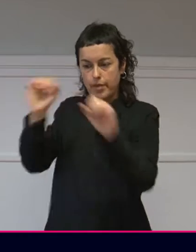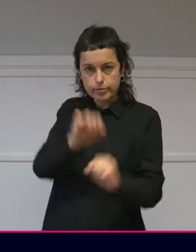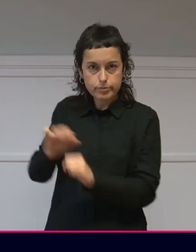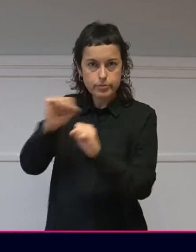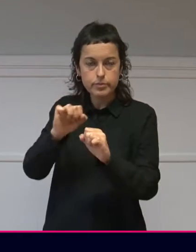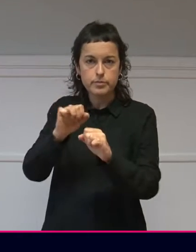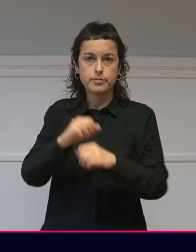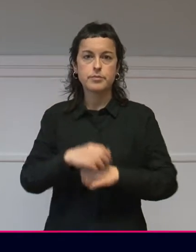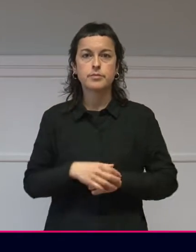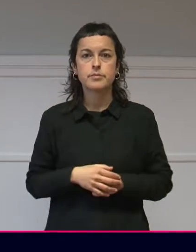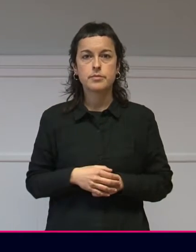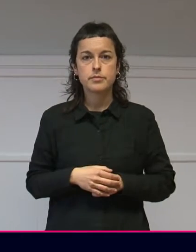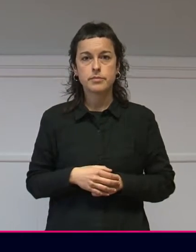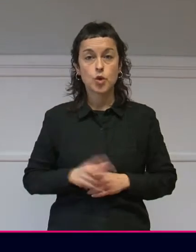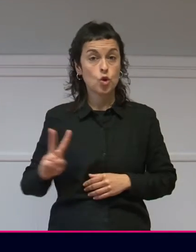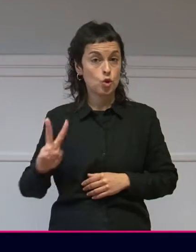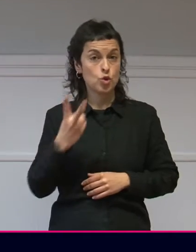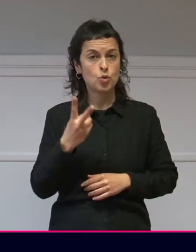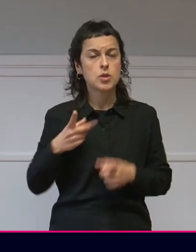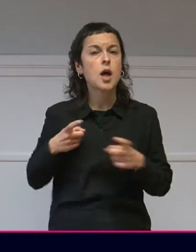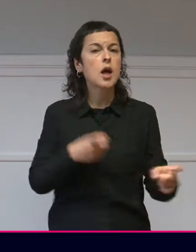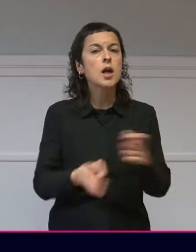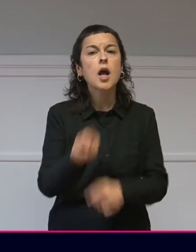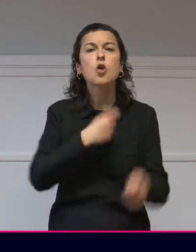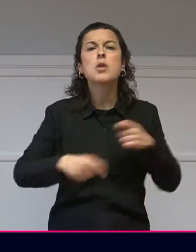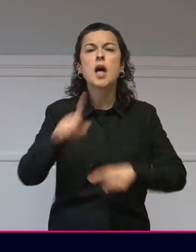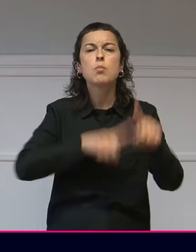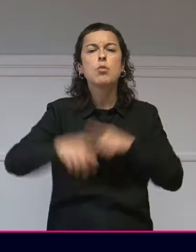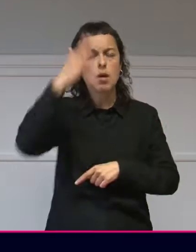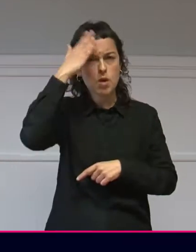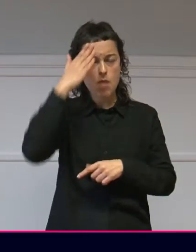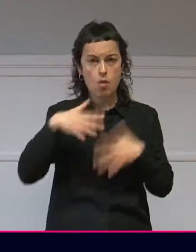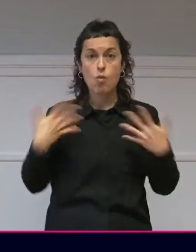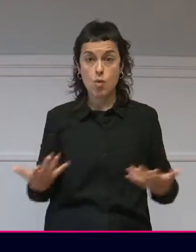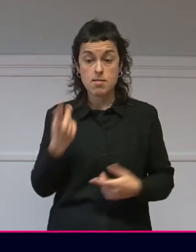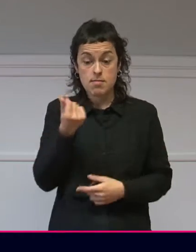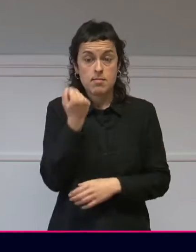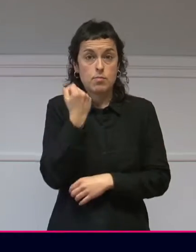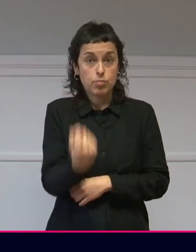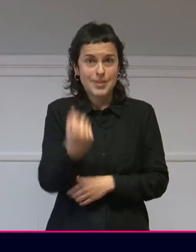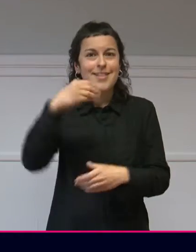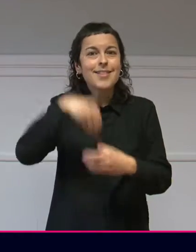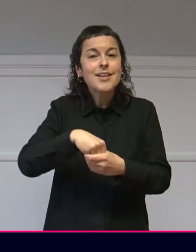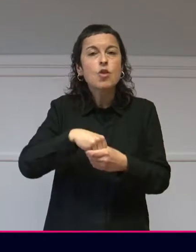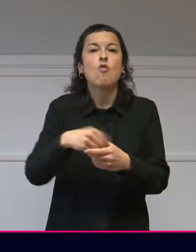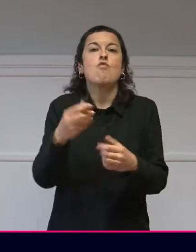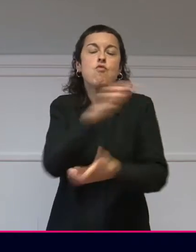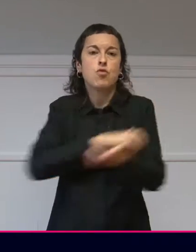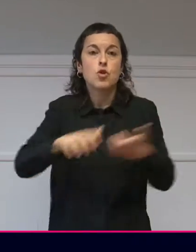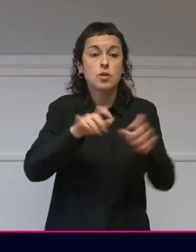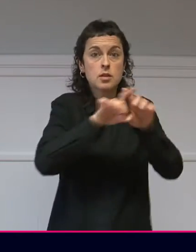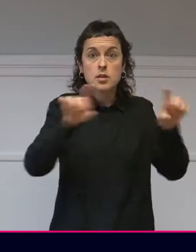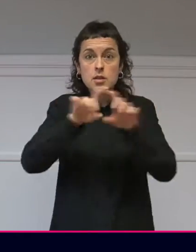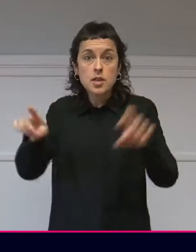erasoaldia lehen lerroan pairatzen dutenak. Bigarrenik, merkataritza gerra aztertzeko gatazka intrakapitalistak hartu behar ditugu kontuan. Hau